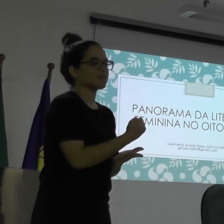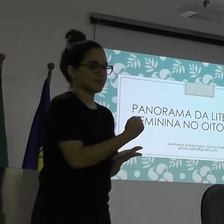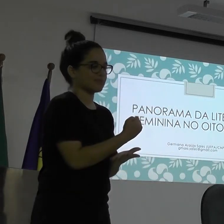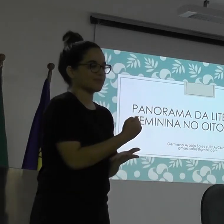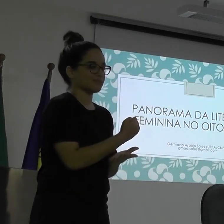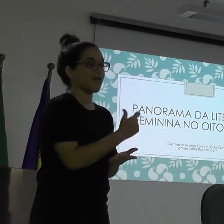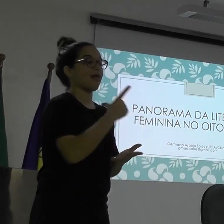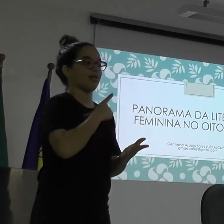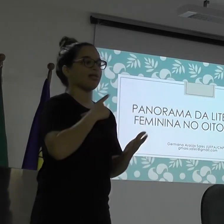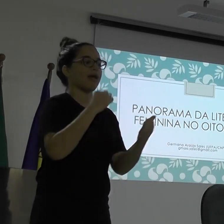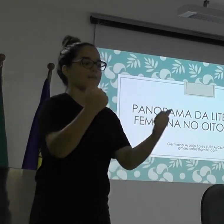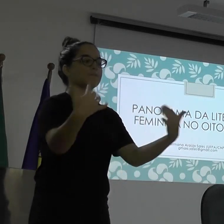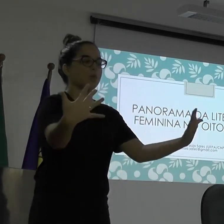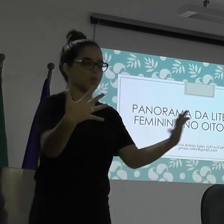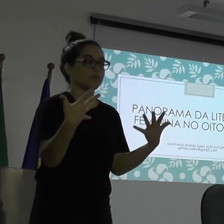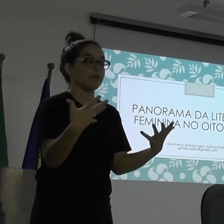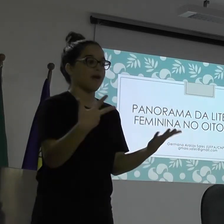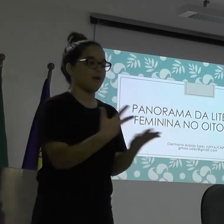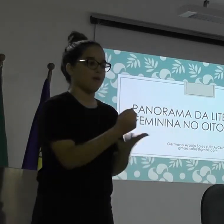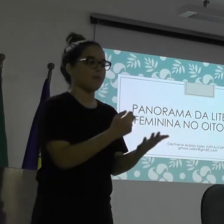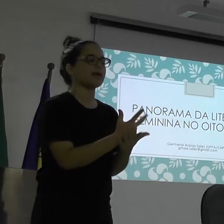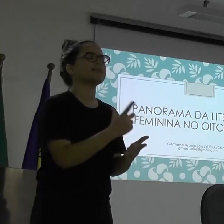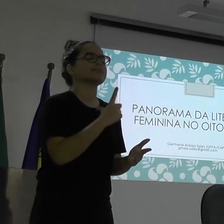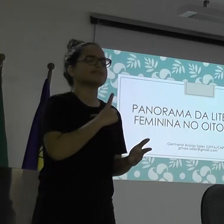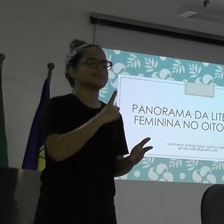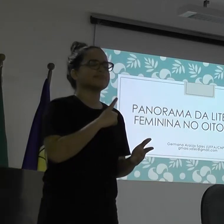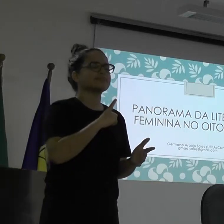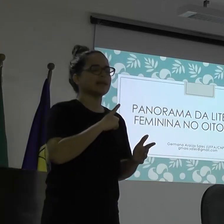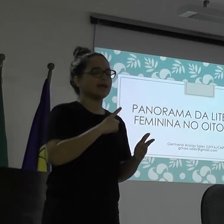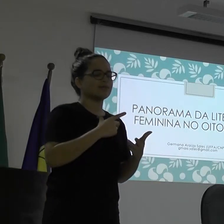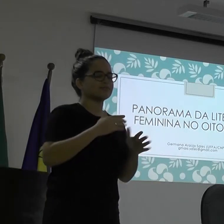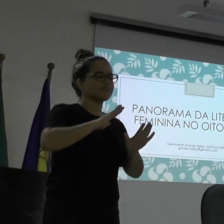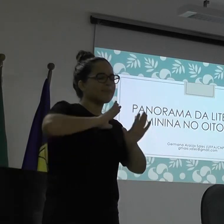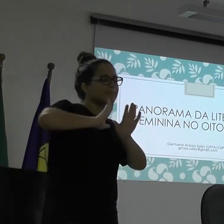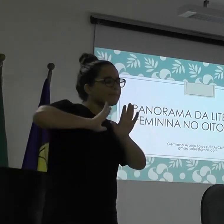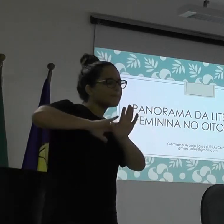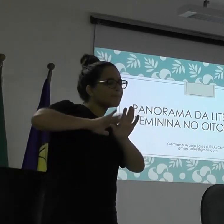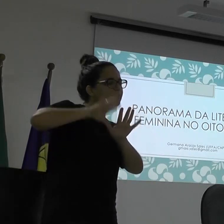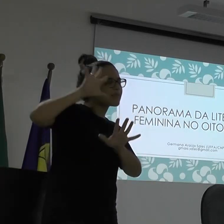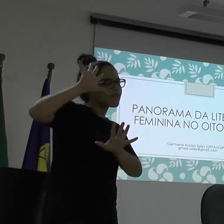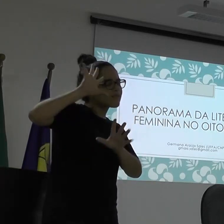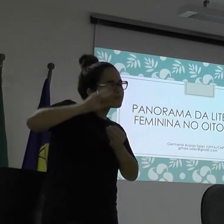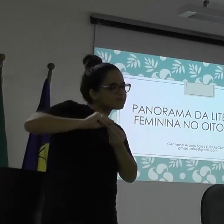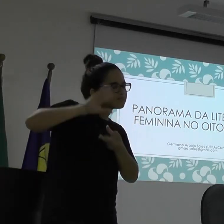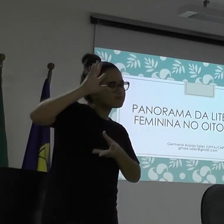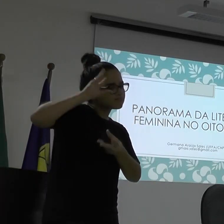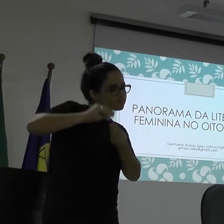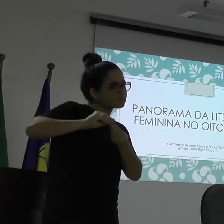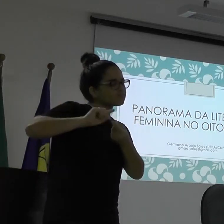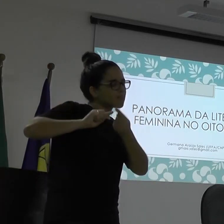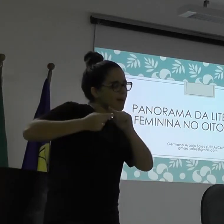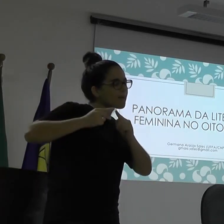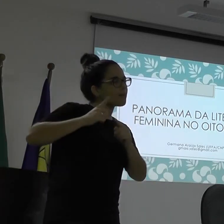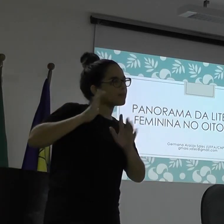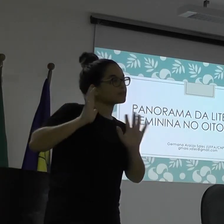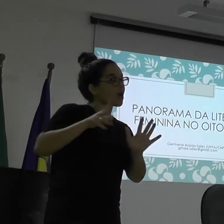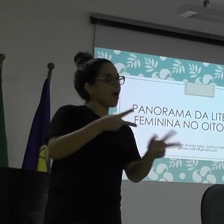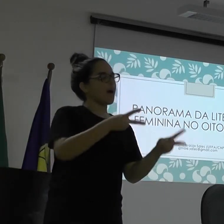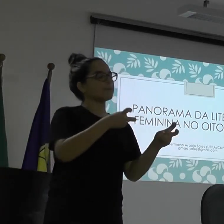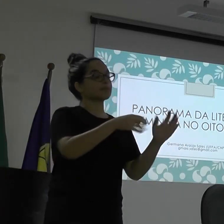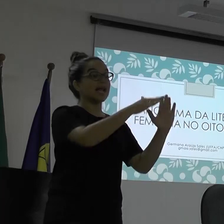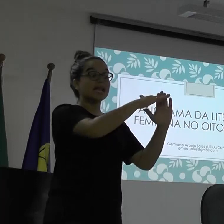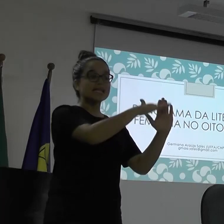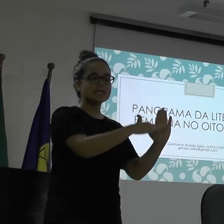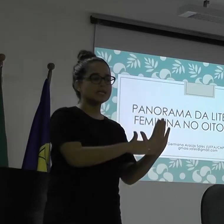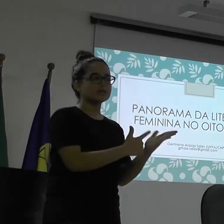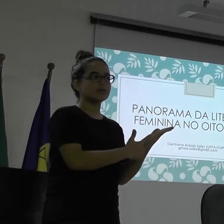uma série de interpretações, de inferências que a gente pode fazer a partir dali. Entendeu? Então, é